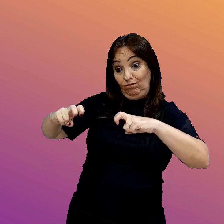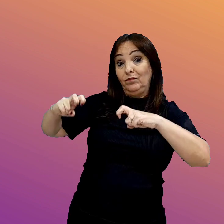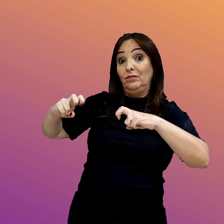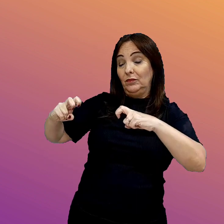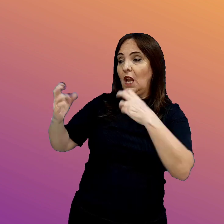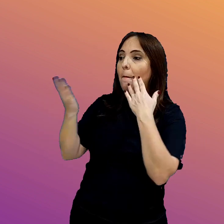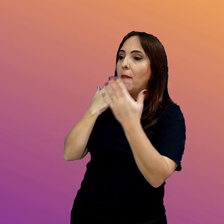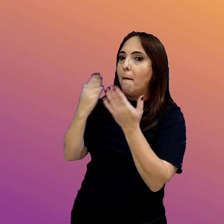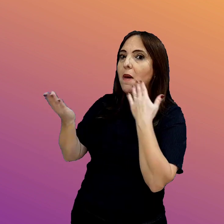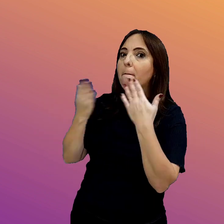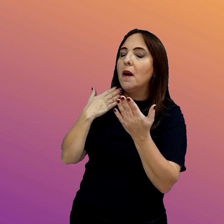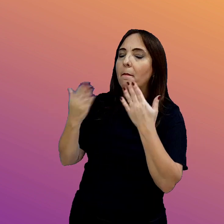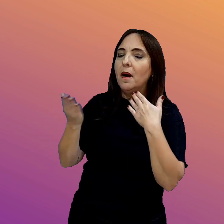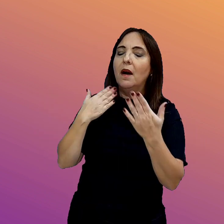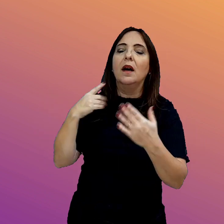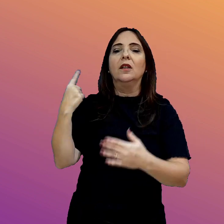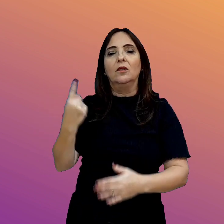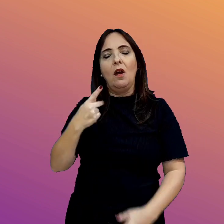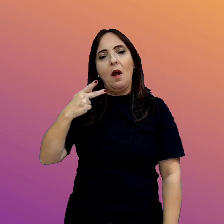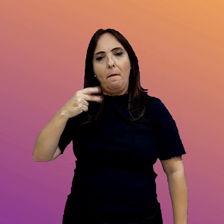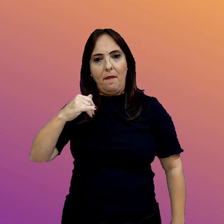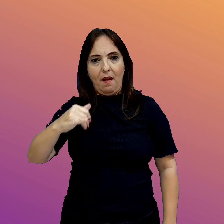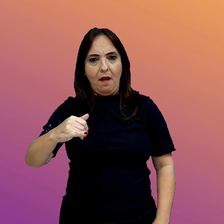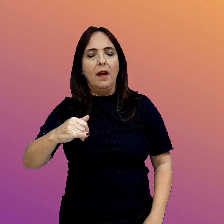somos pais, e aí eu envolvo os